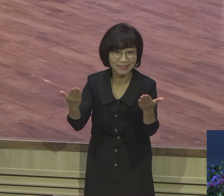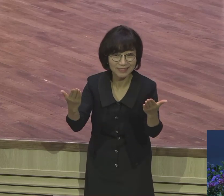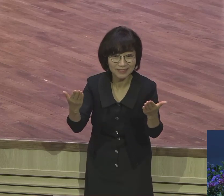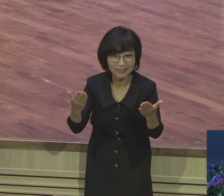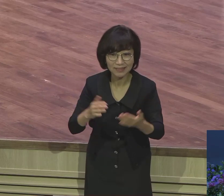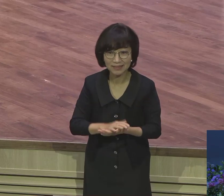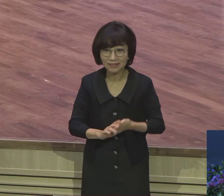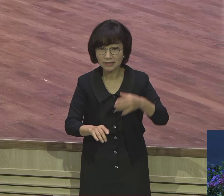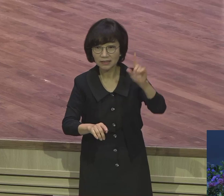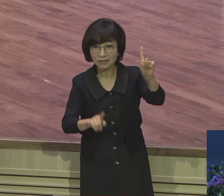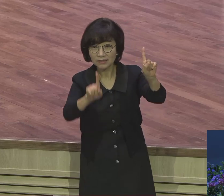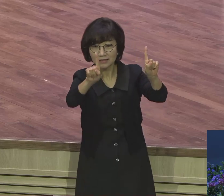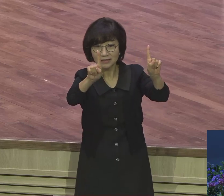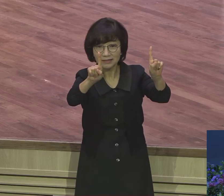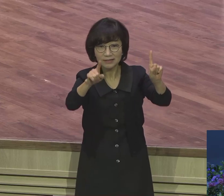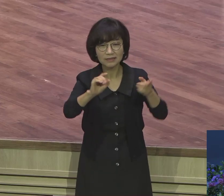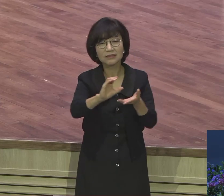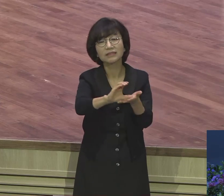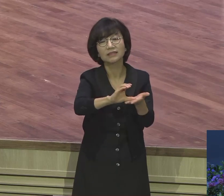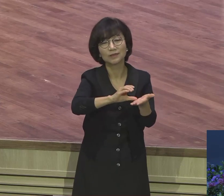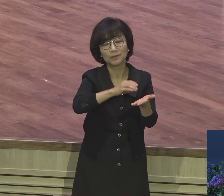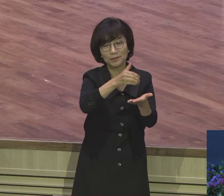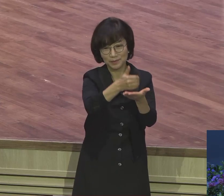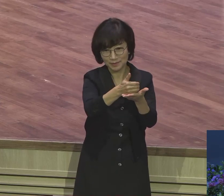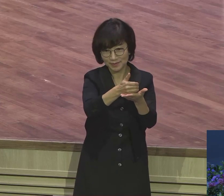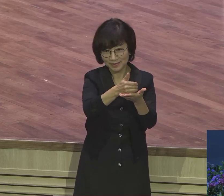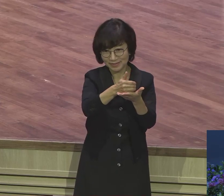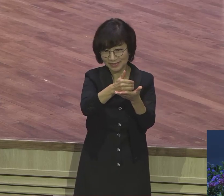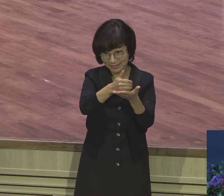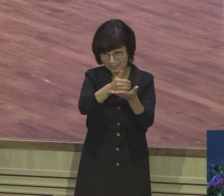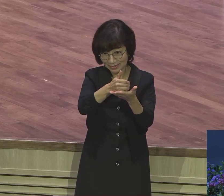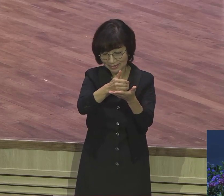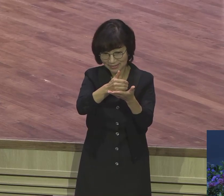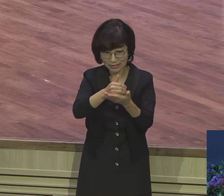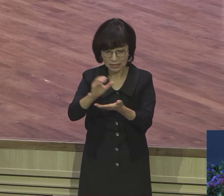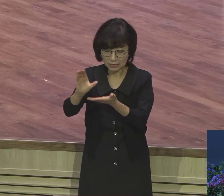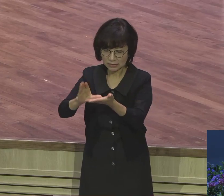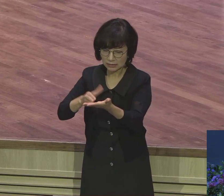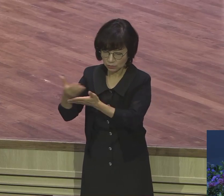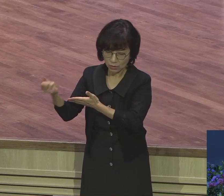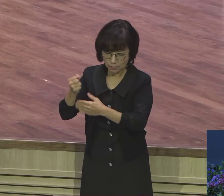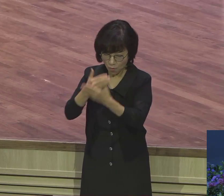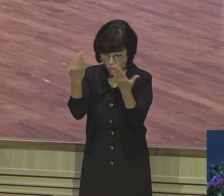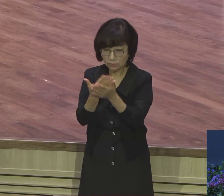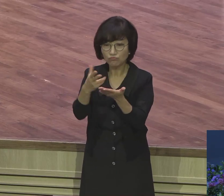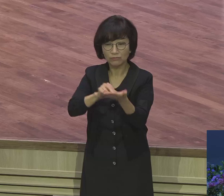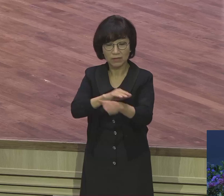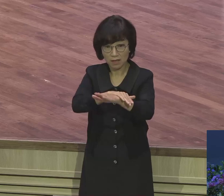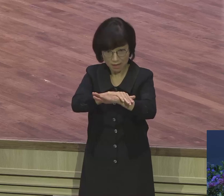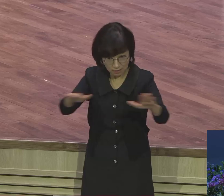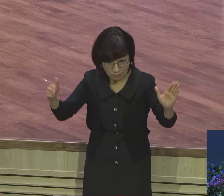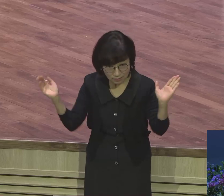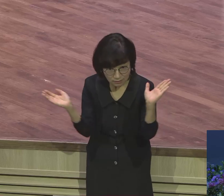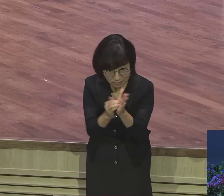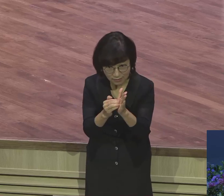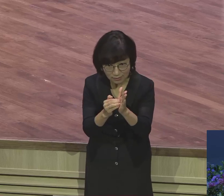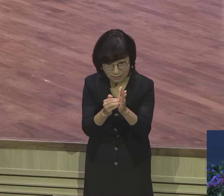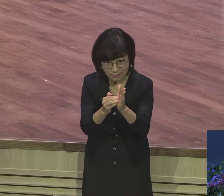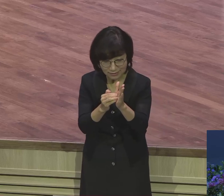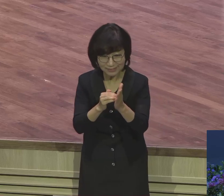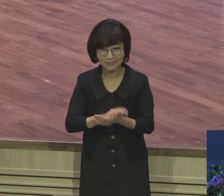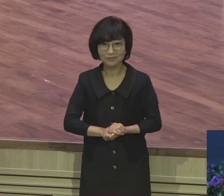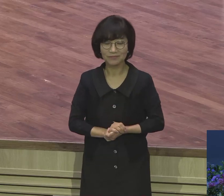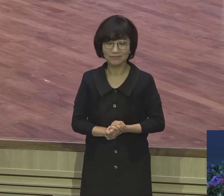1절이 뭐예요? 그리스도예요. 그리스도 그리스도로 끝나시기 바랍니다. 그리스도가 모든 문제 해결했다.